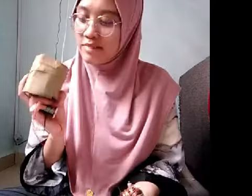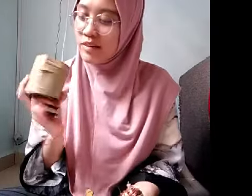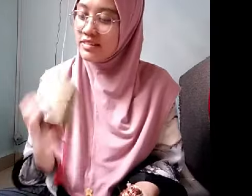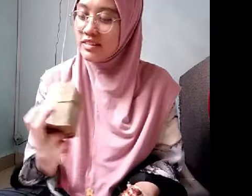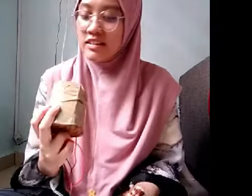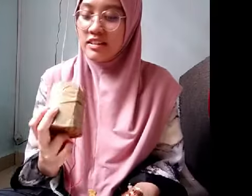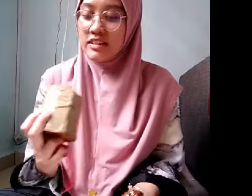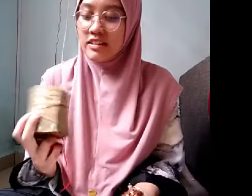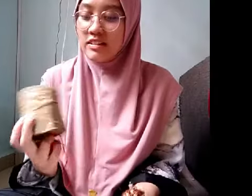cardboard,